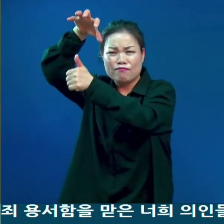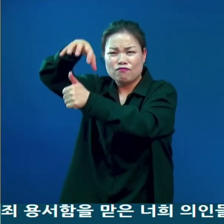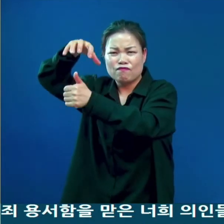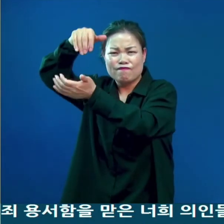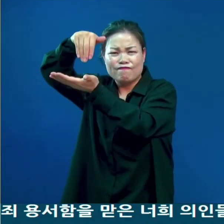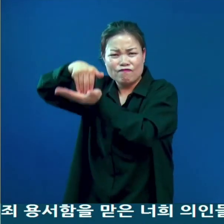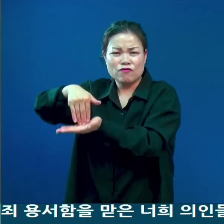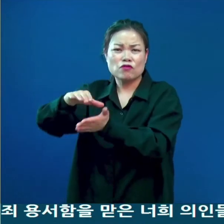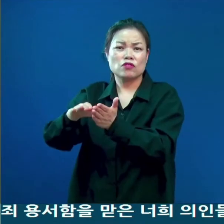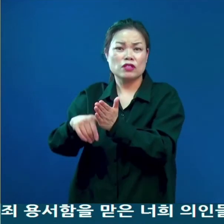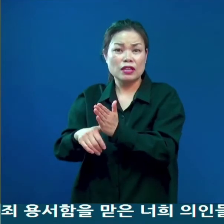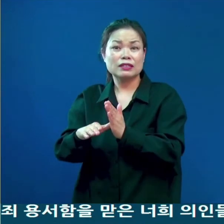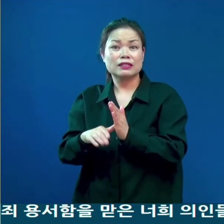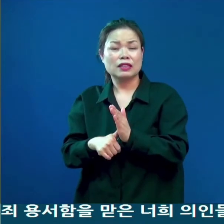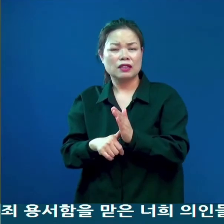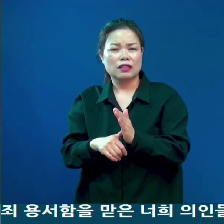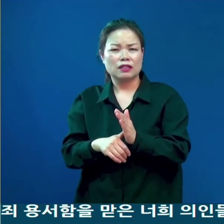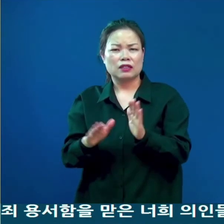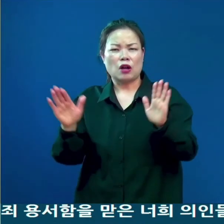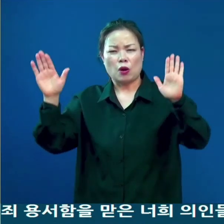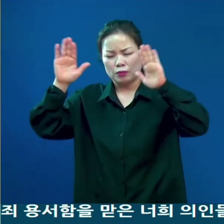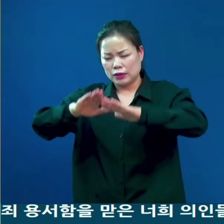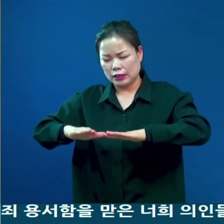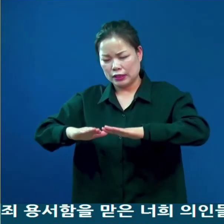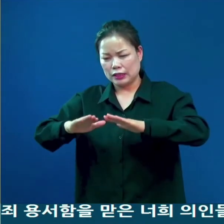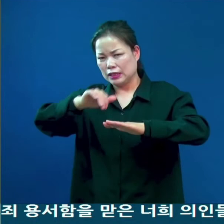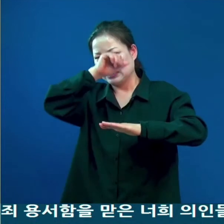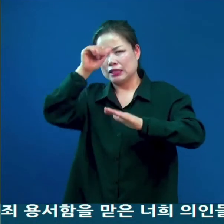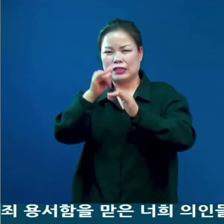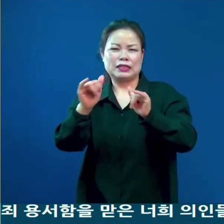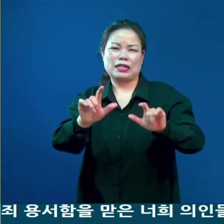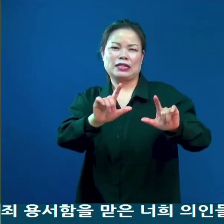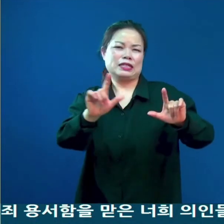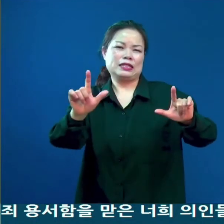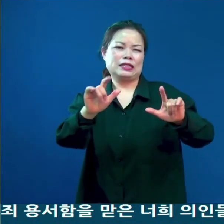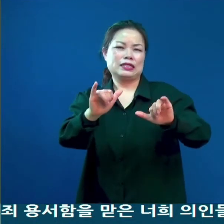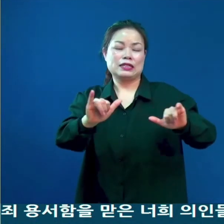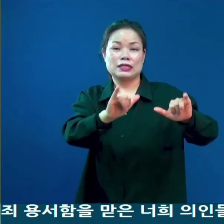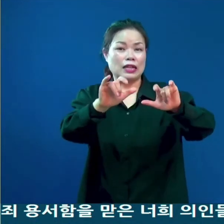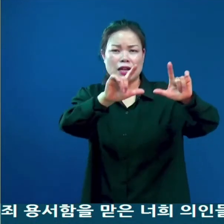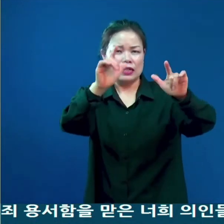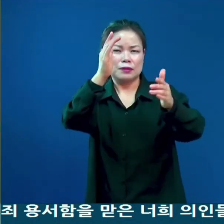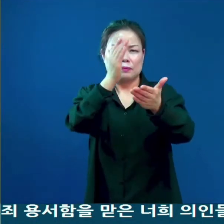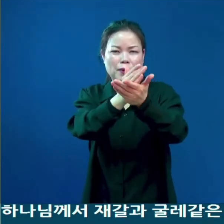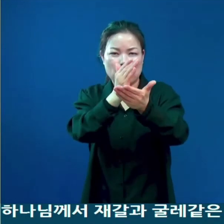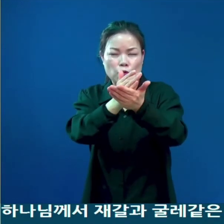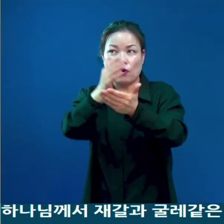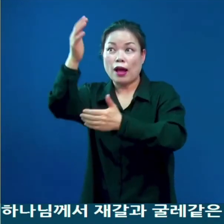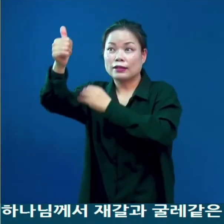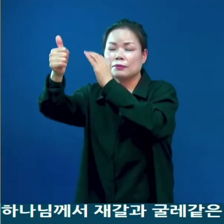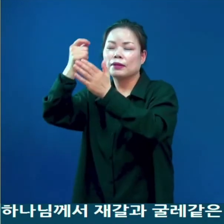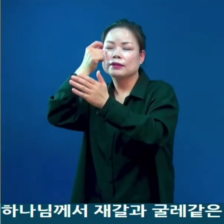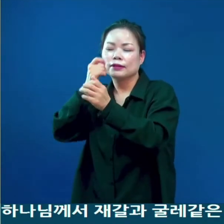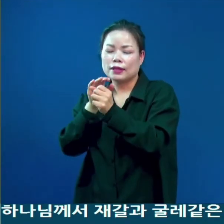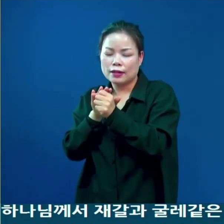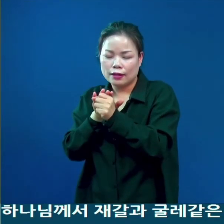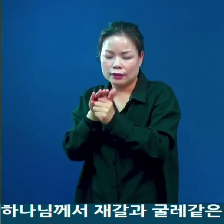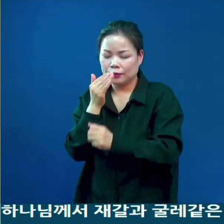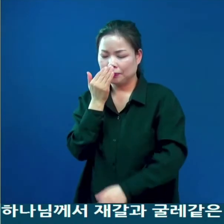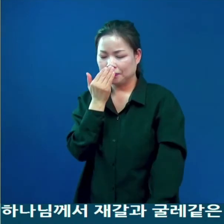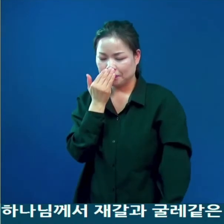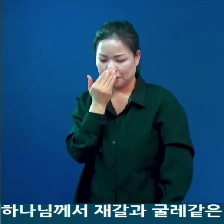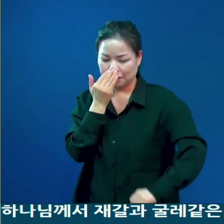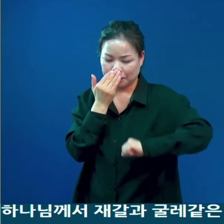때에 그제서야 엎드리는 인생이 아니라 하나님의 자비하심 앞에 겸손히